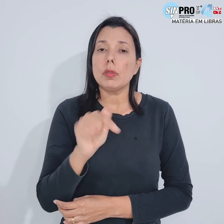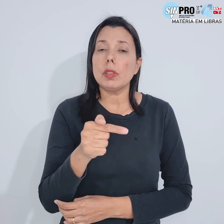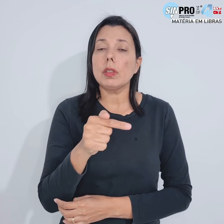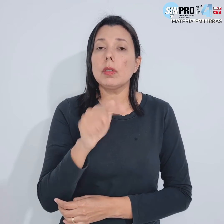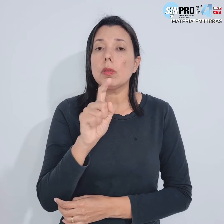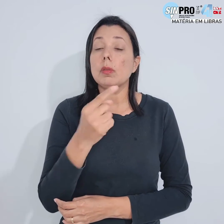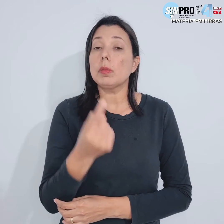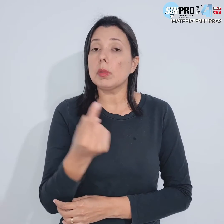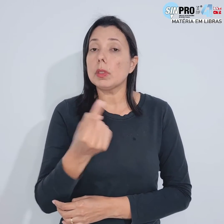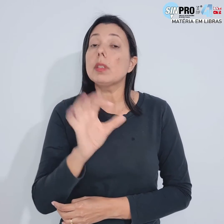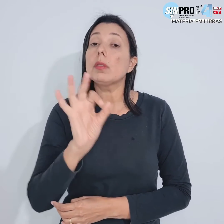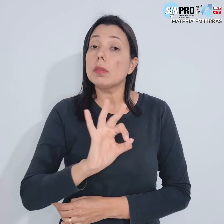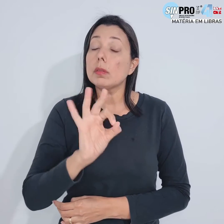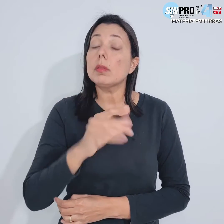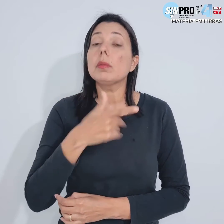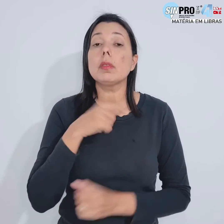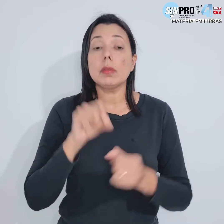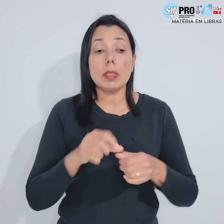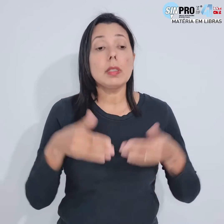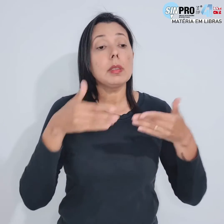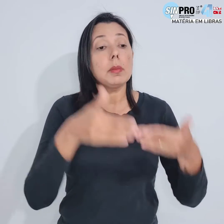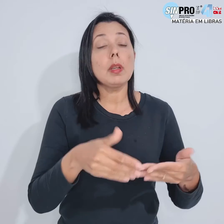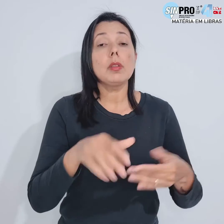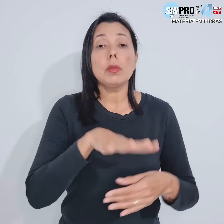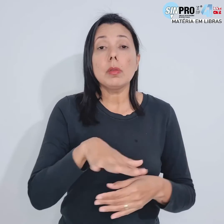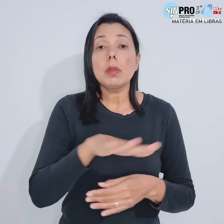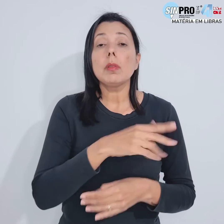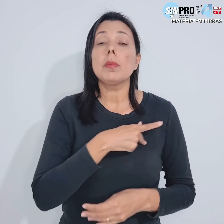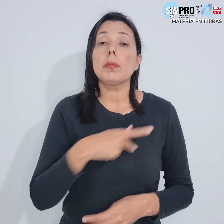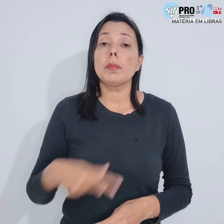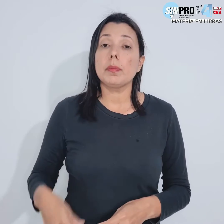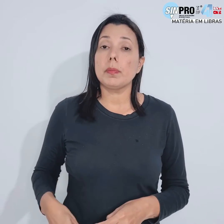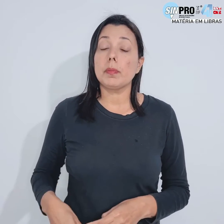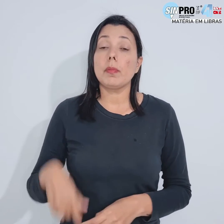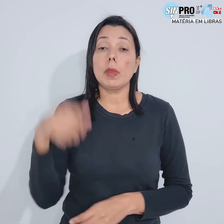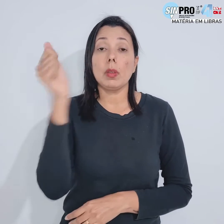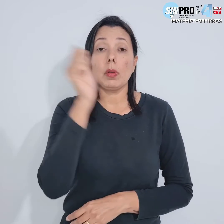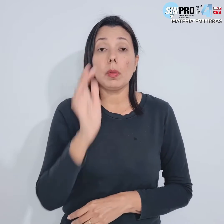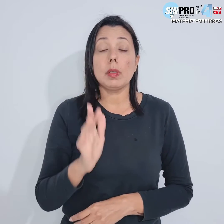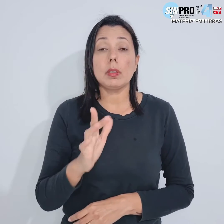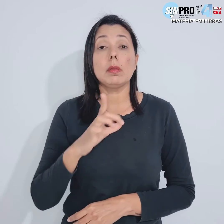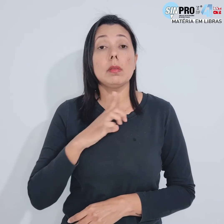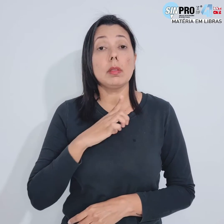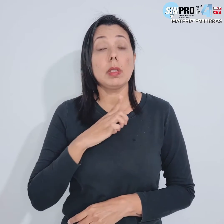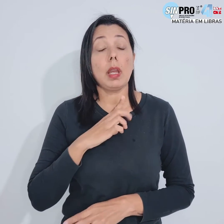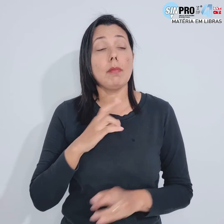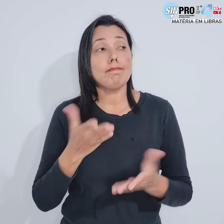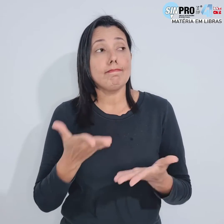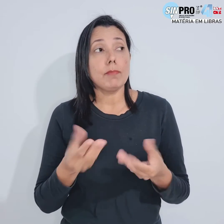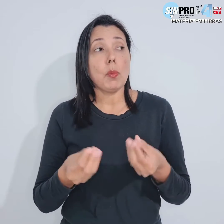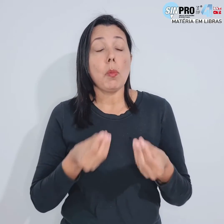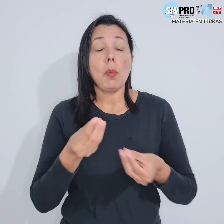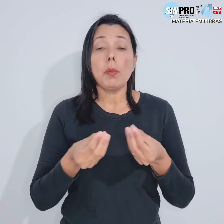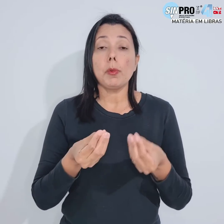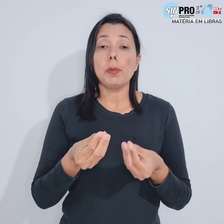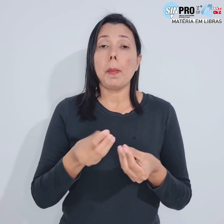21,1% dos trabalhadores fazem parte do setor público. O Brasil possui, relativamente,